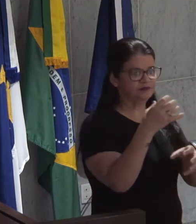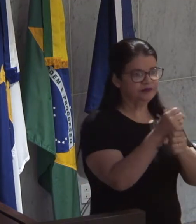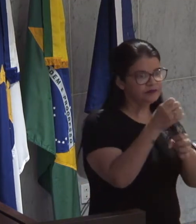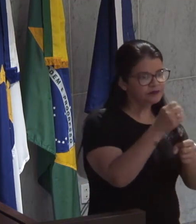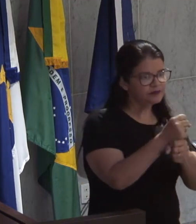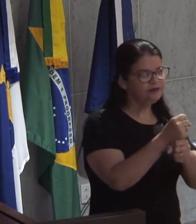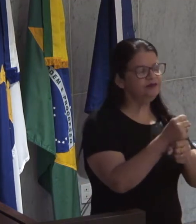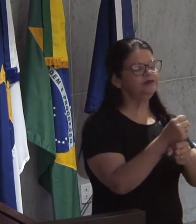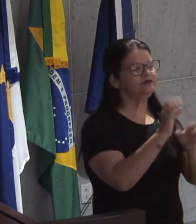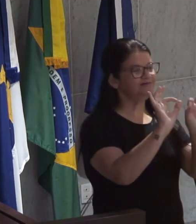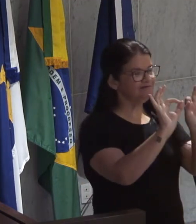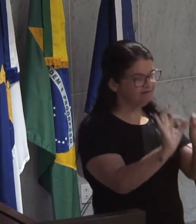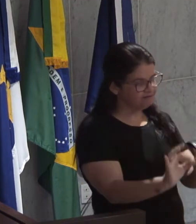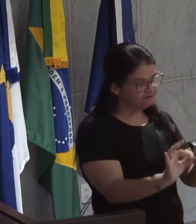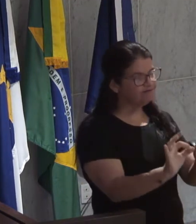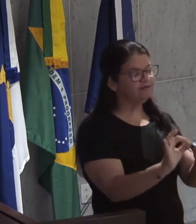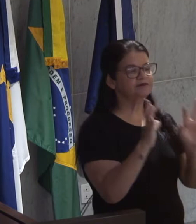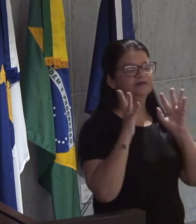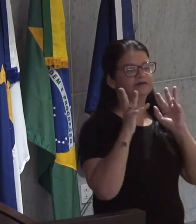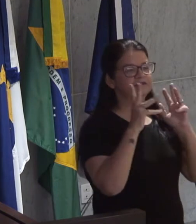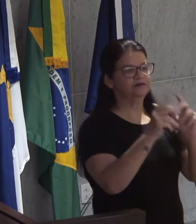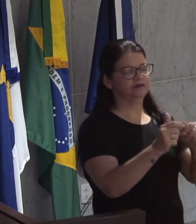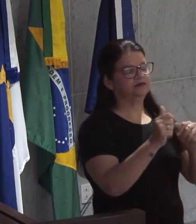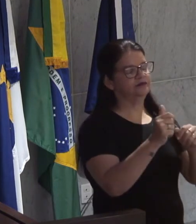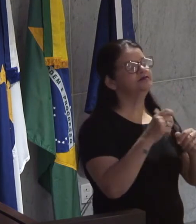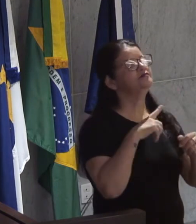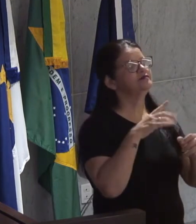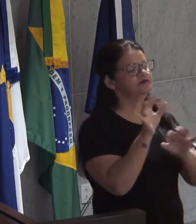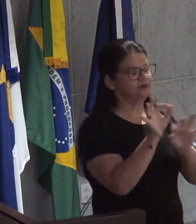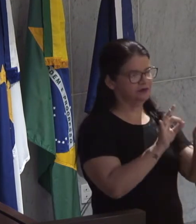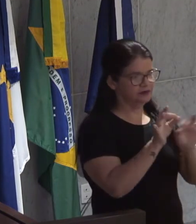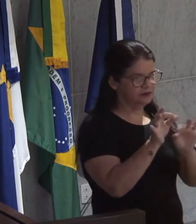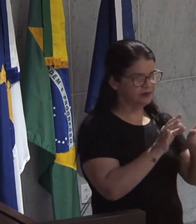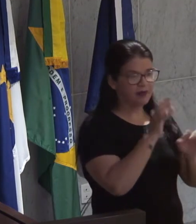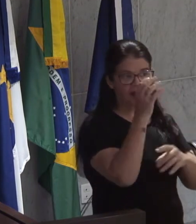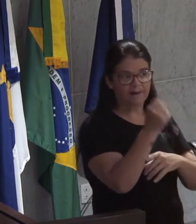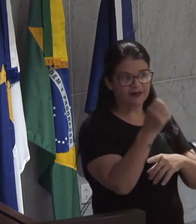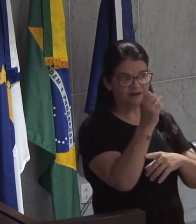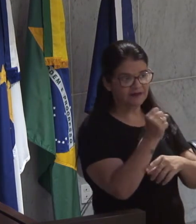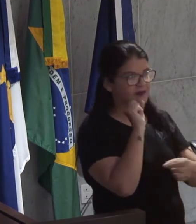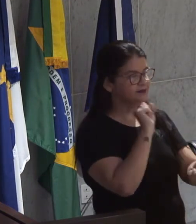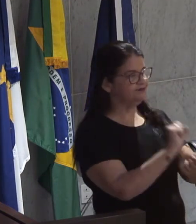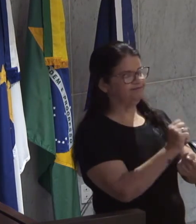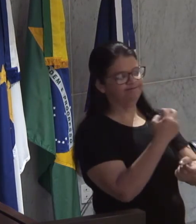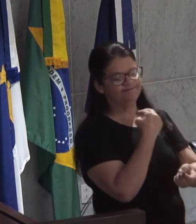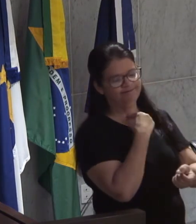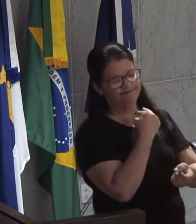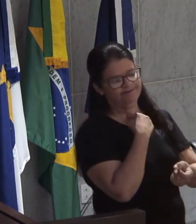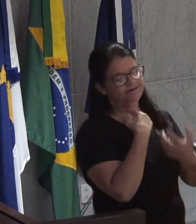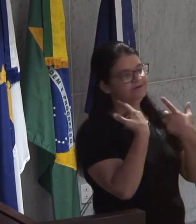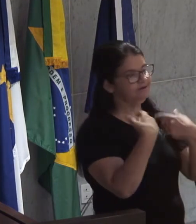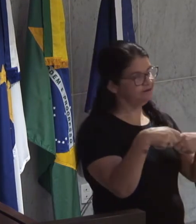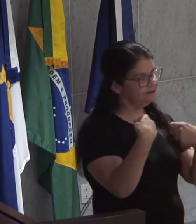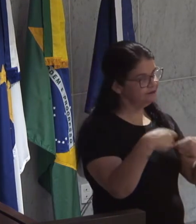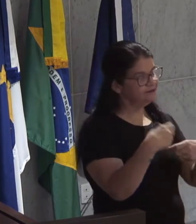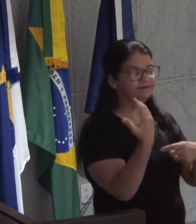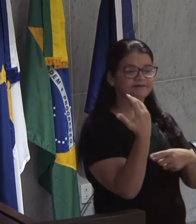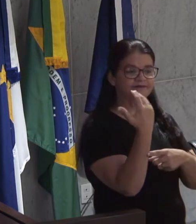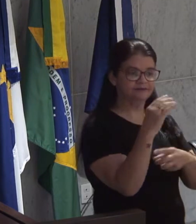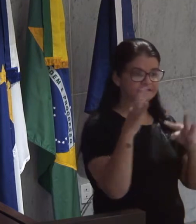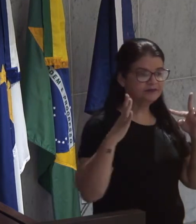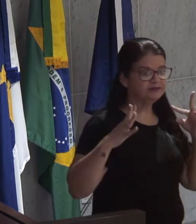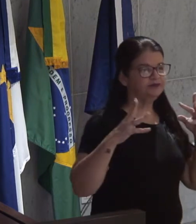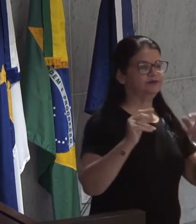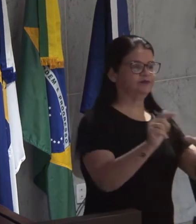orçamento adequado e todas as providências. A Previdência não pode parar, isso precisa estar em todos